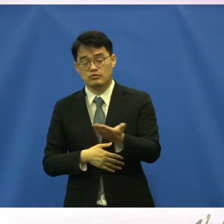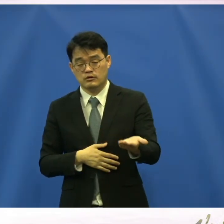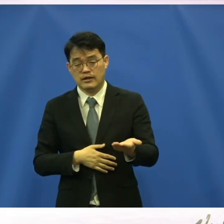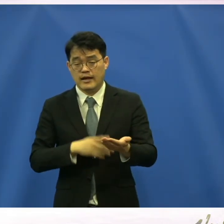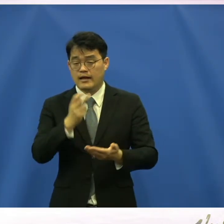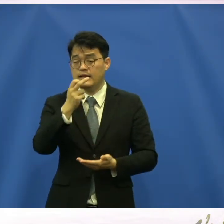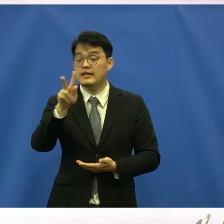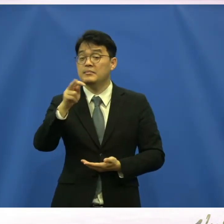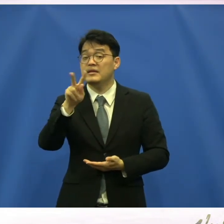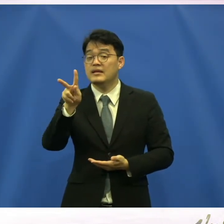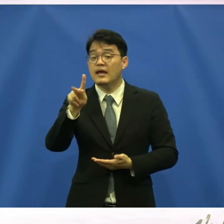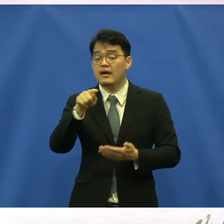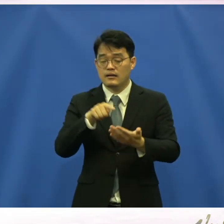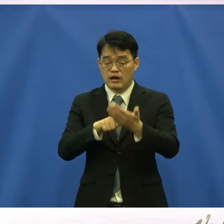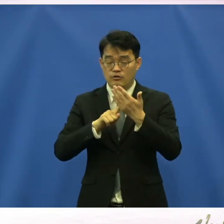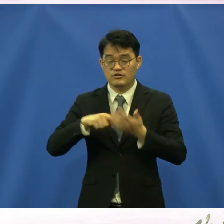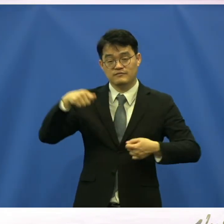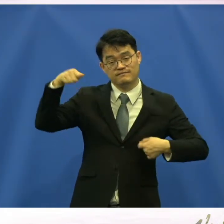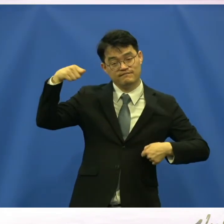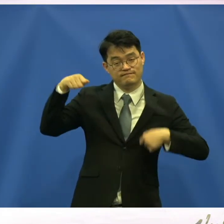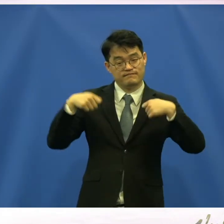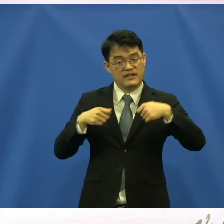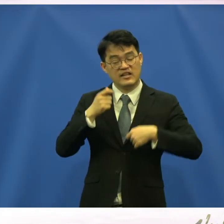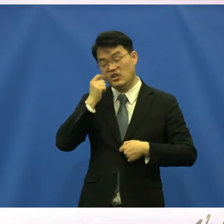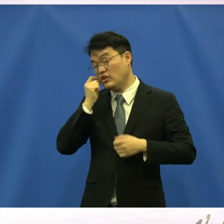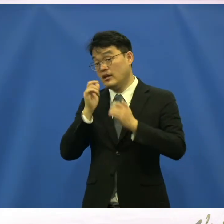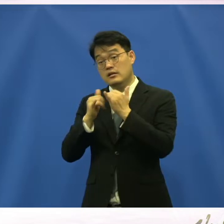얼마나 불안정하겠어요, 여러분.